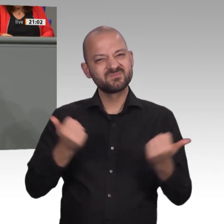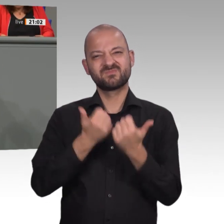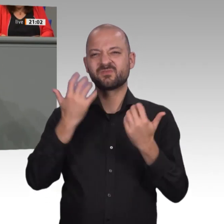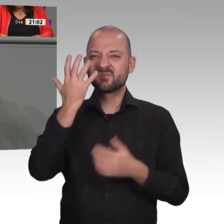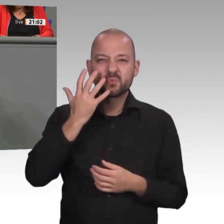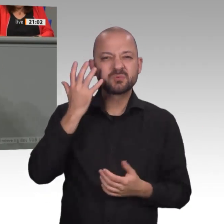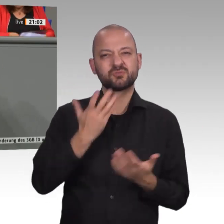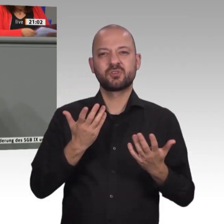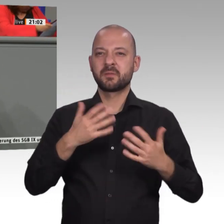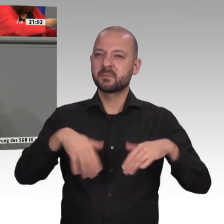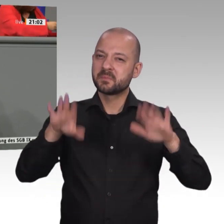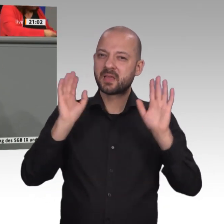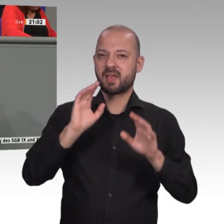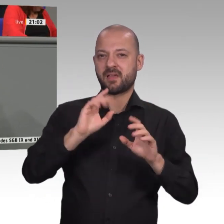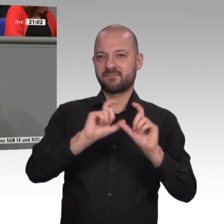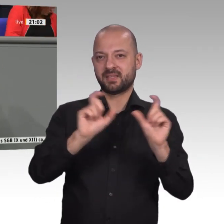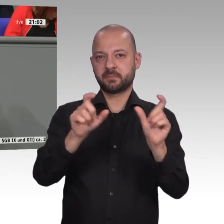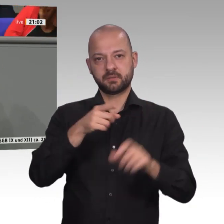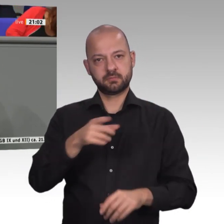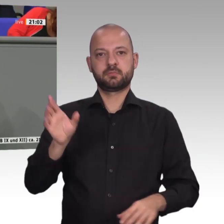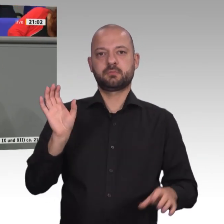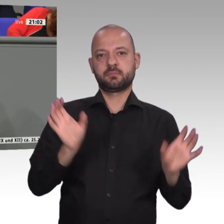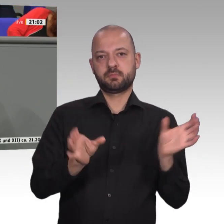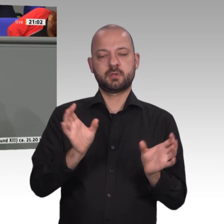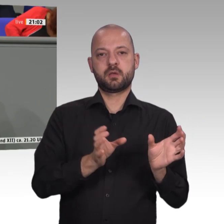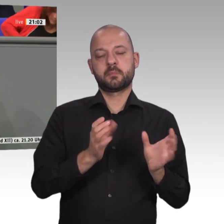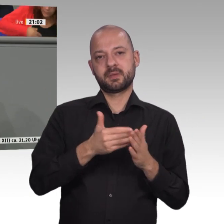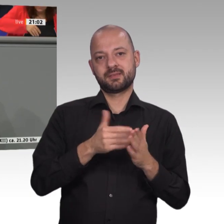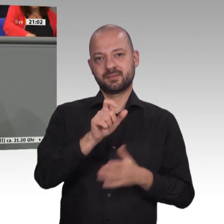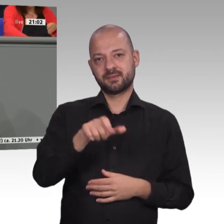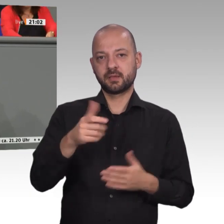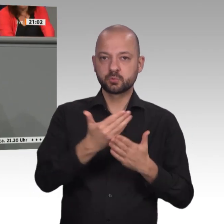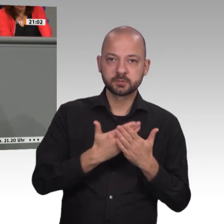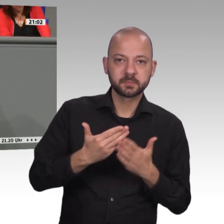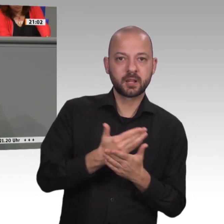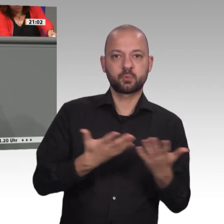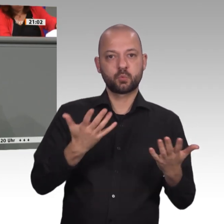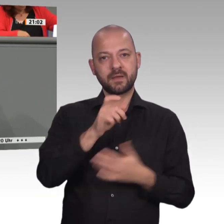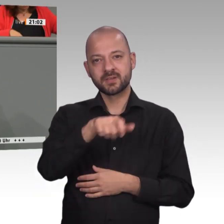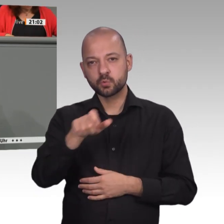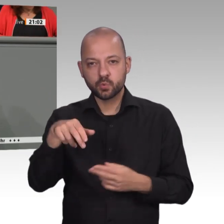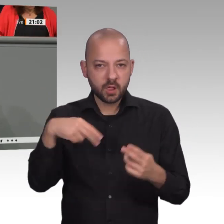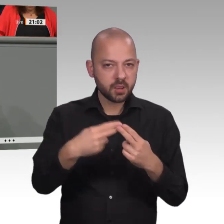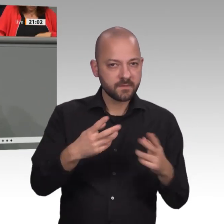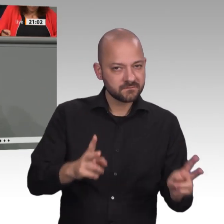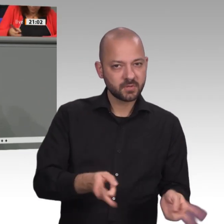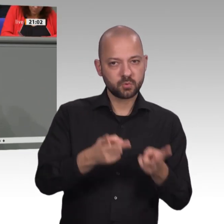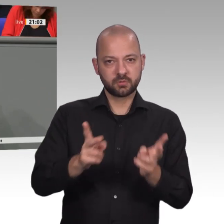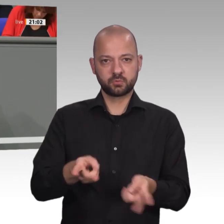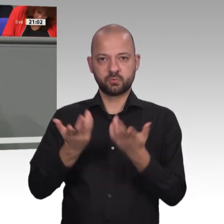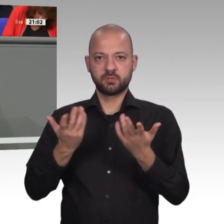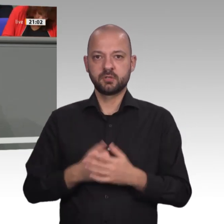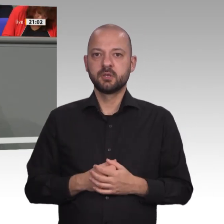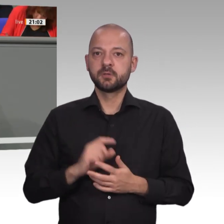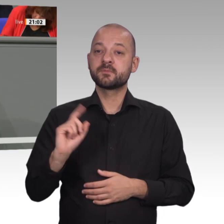Das weckt Interesse an individuellen Fördermöglichkeiten auch bei den 37.000 Unternehmen in Deutschland, die keinen Menschen